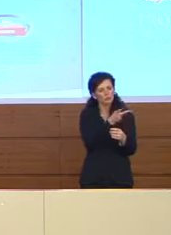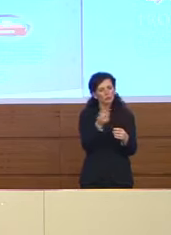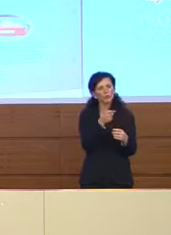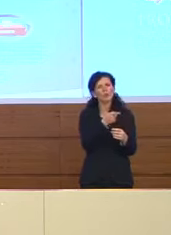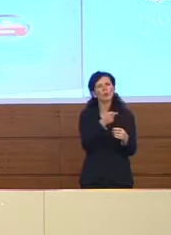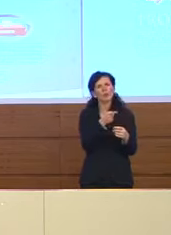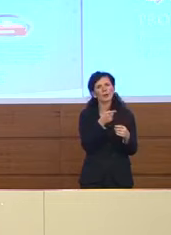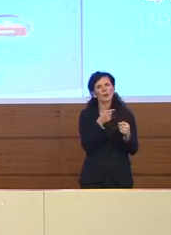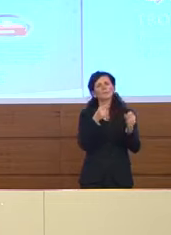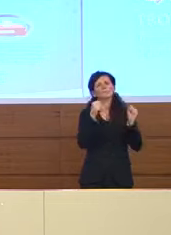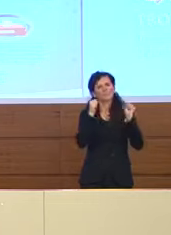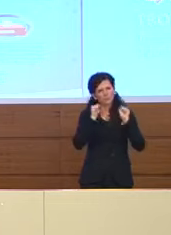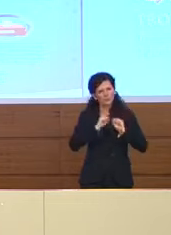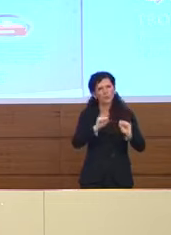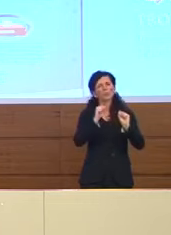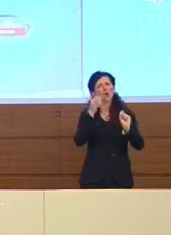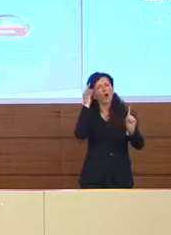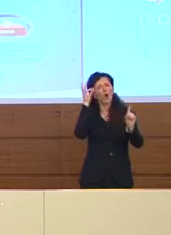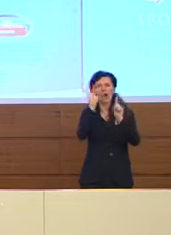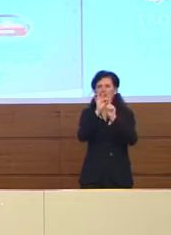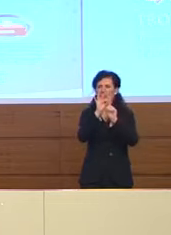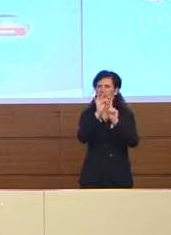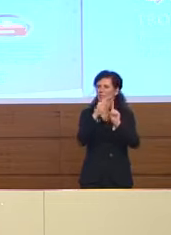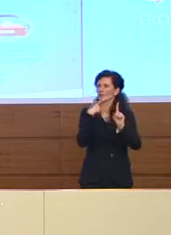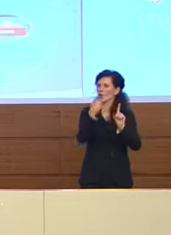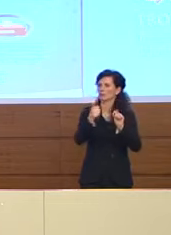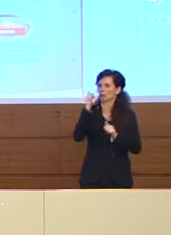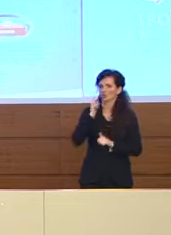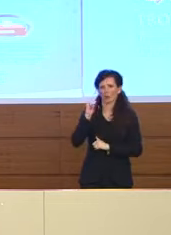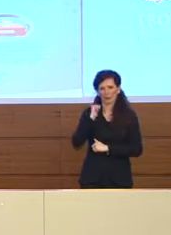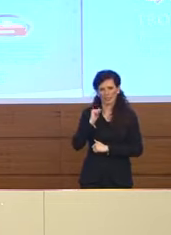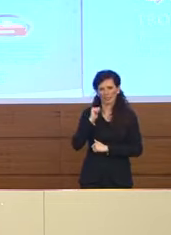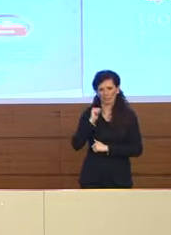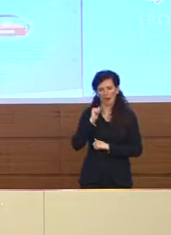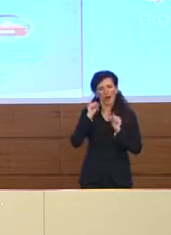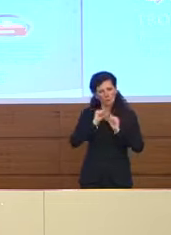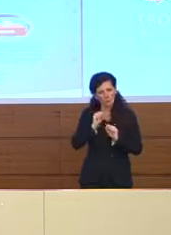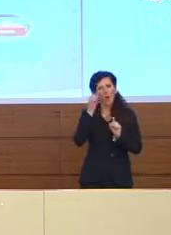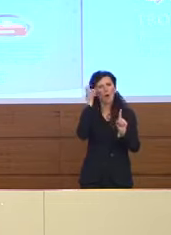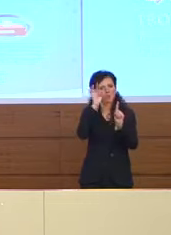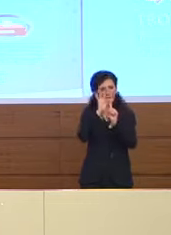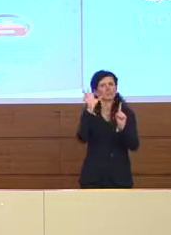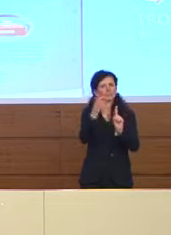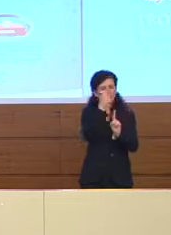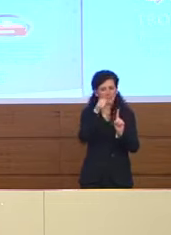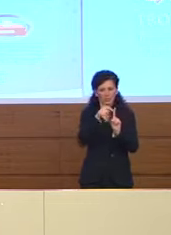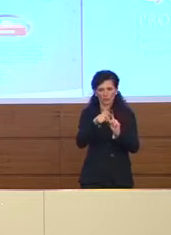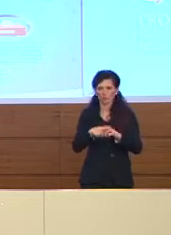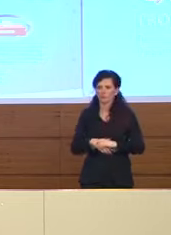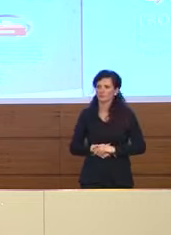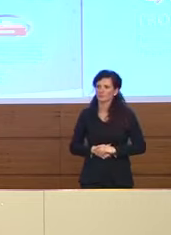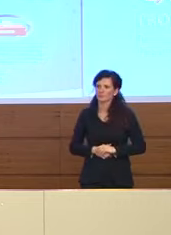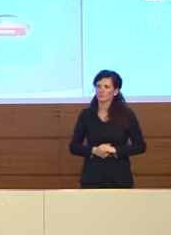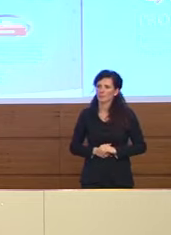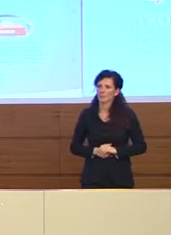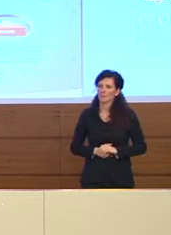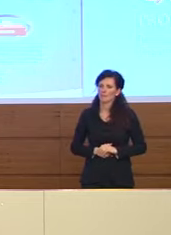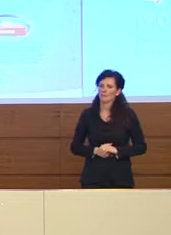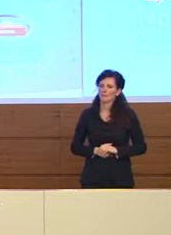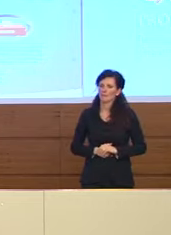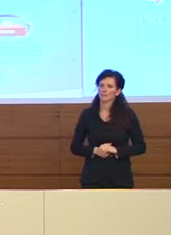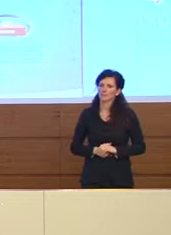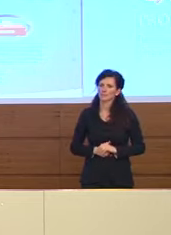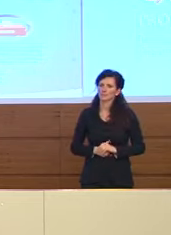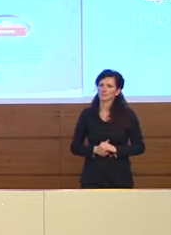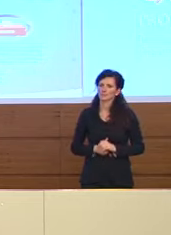all'obiettivo di cui vi ho fatto prima riferimento integrando però questo tipo di